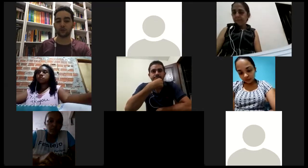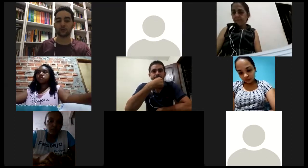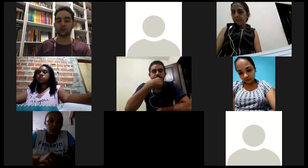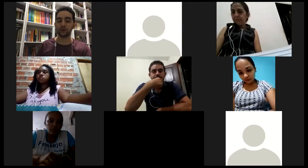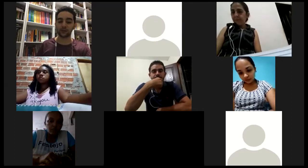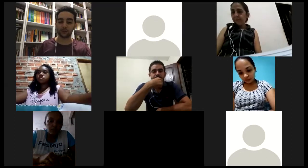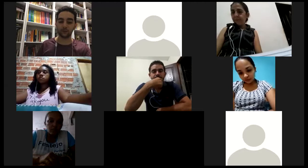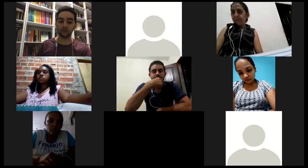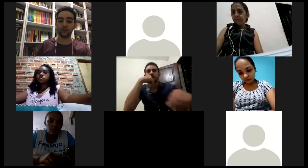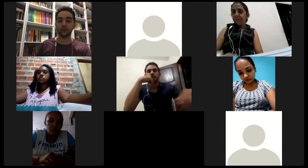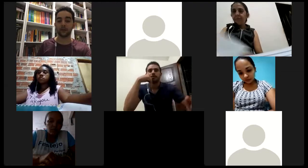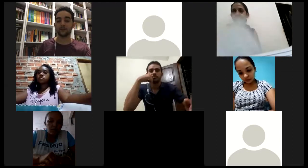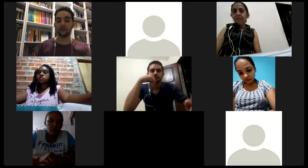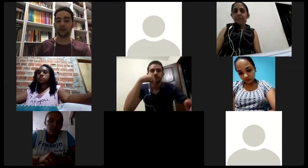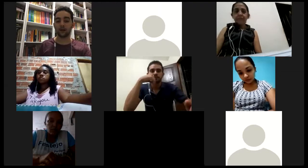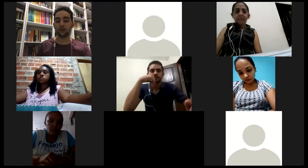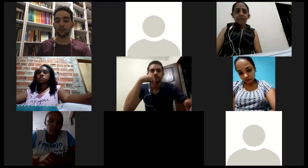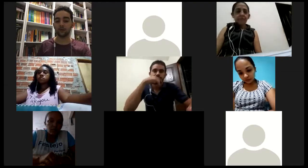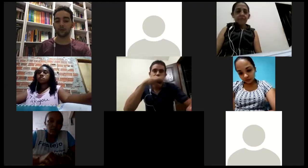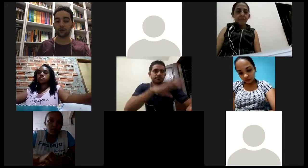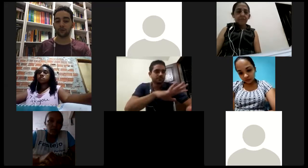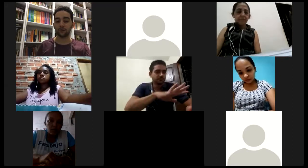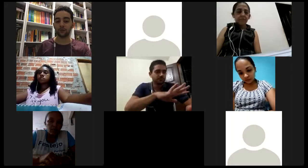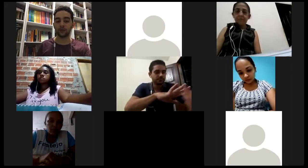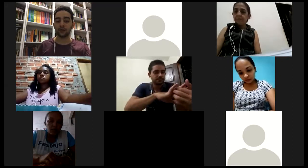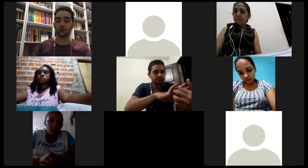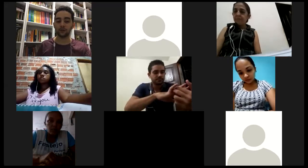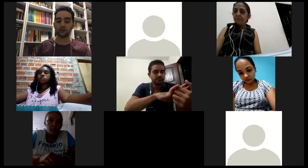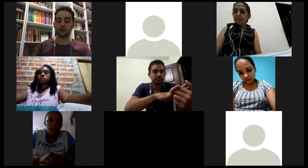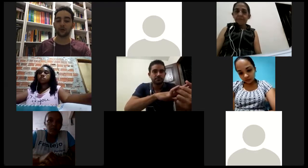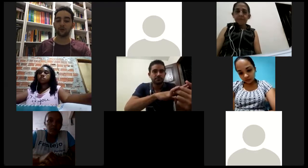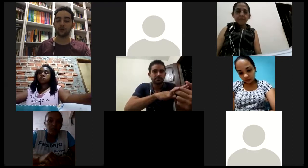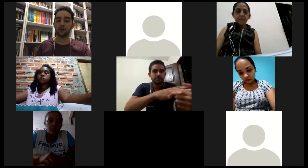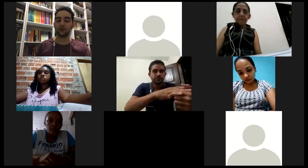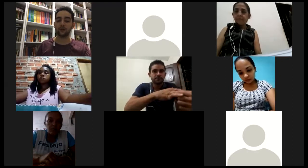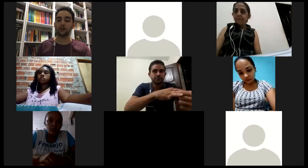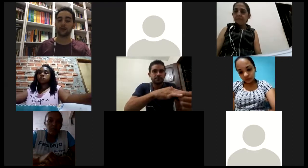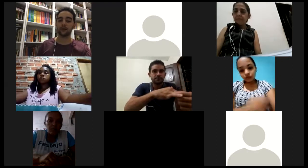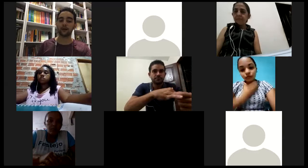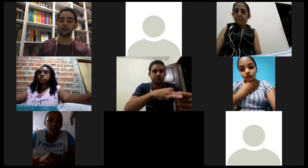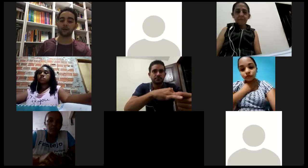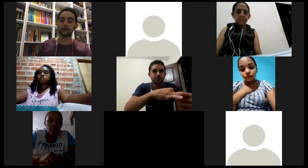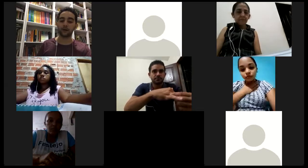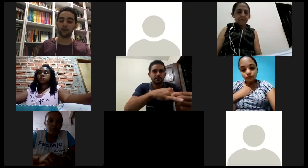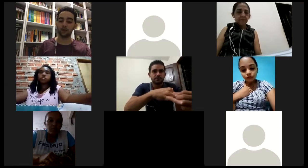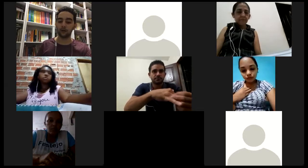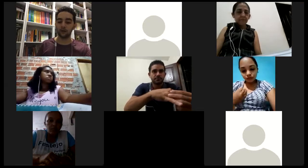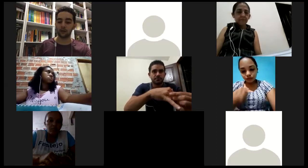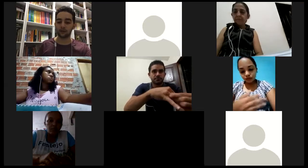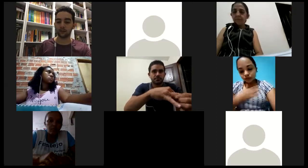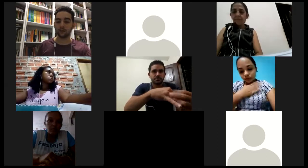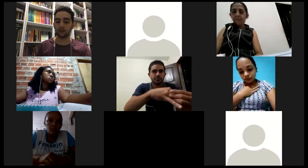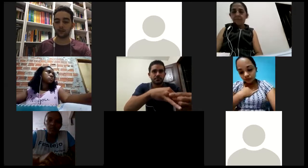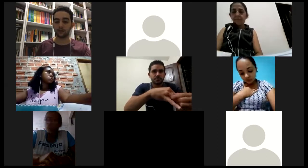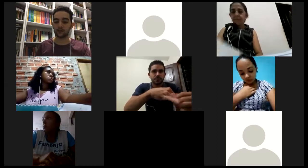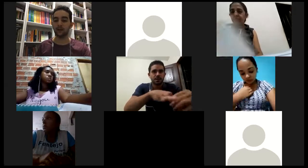pedi para a turma de sábado. E eles uma aluna pediu sentimentos, que vai ser a temática da aula da